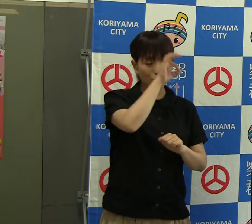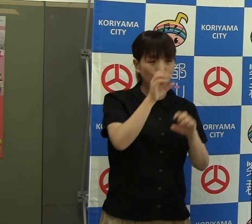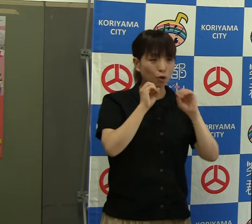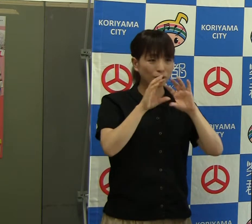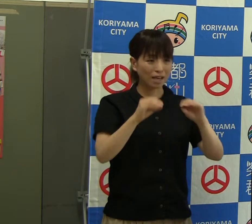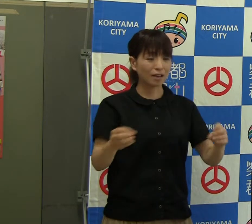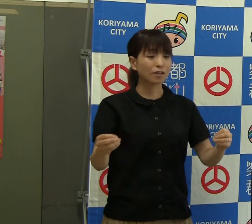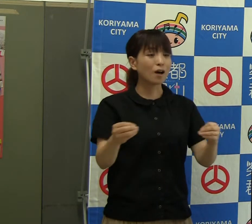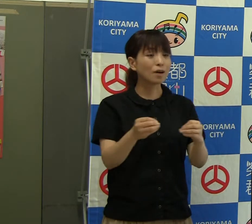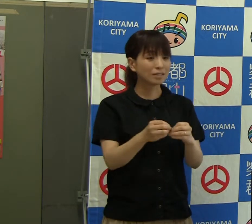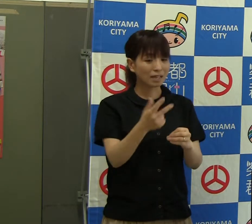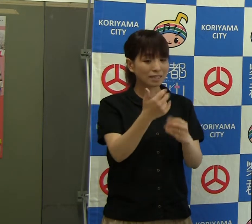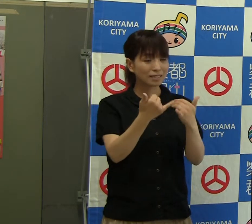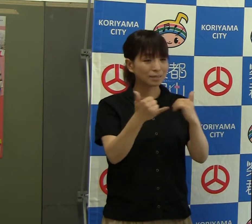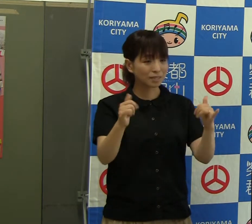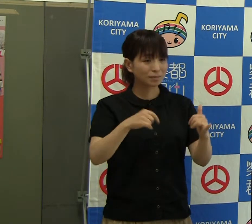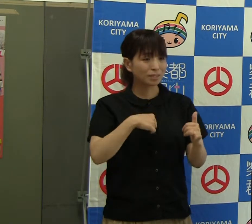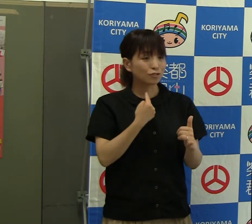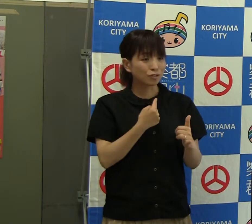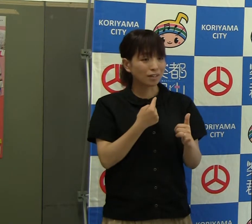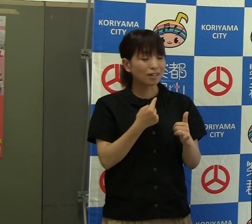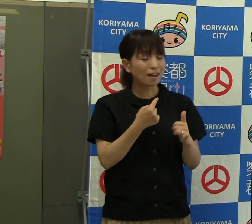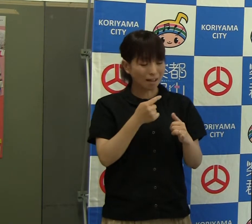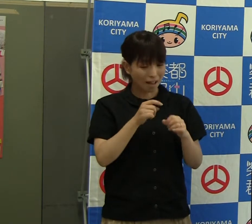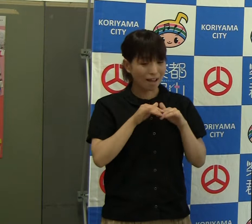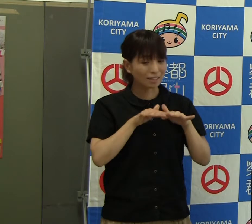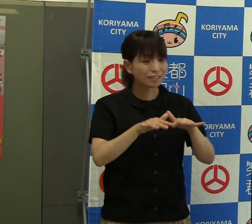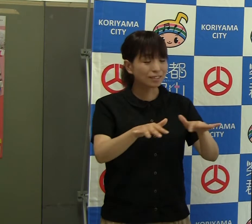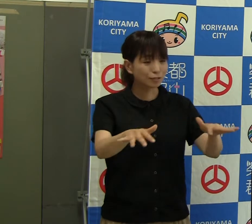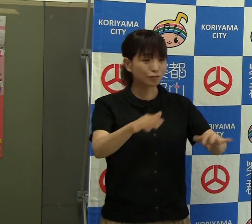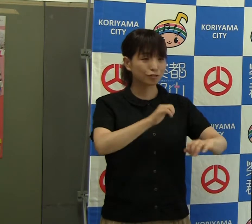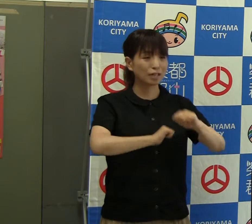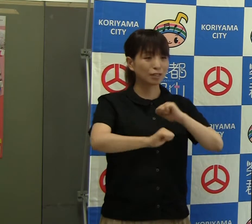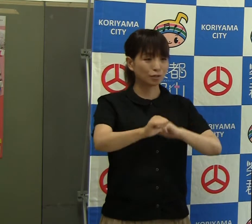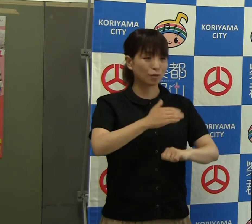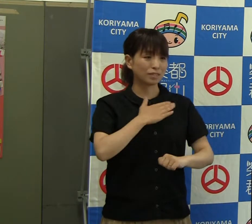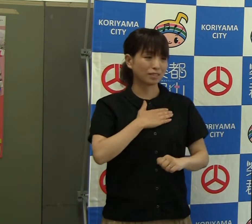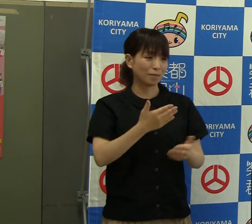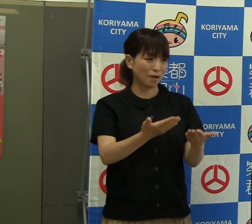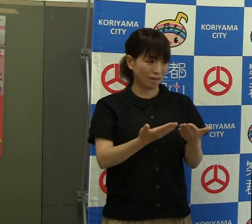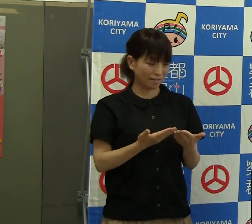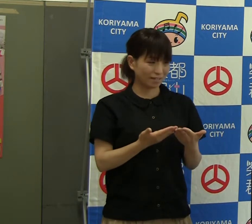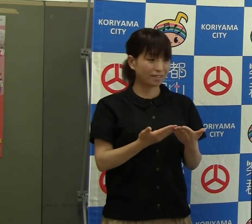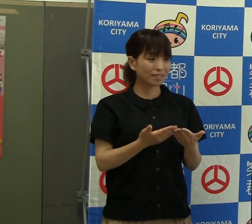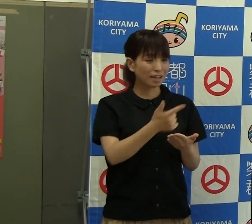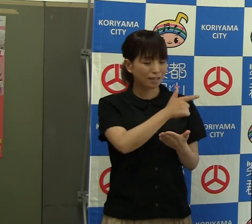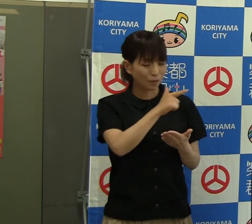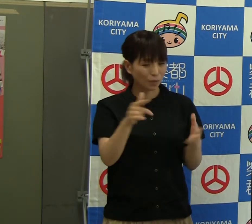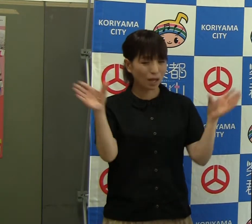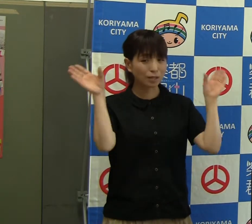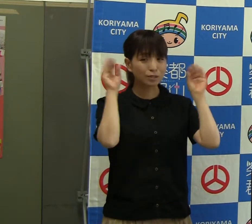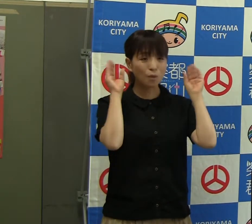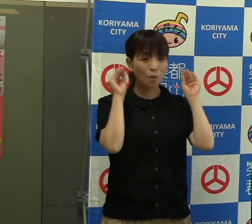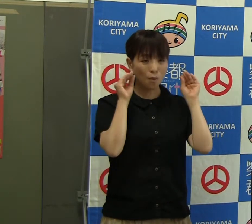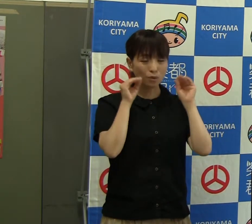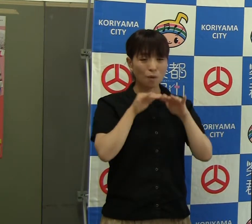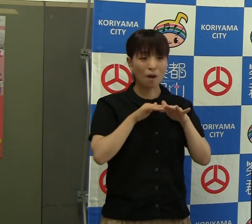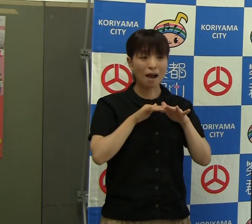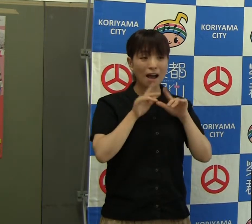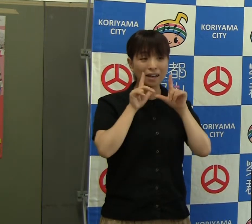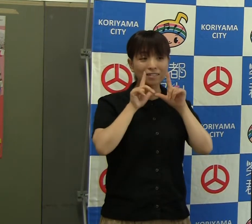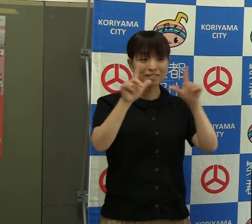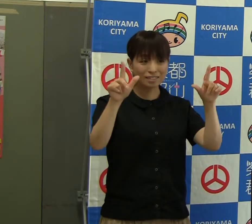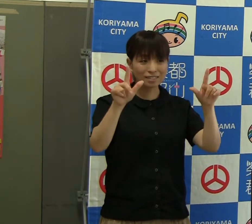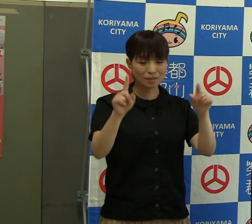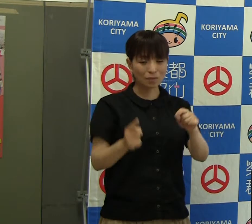して市民自ら発信していく活動を広くしていただくことで、さらなる情報発信への、まあ、